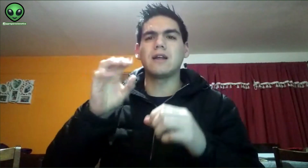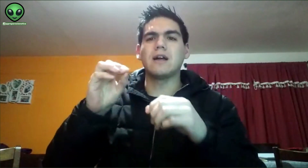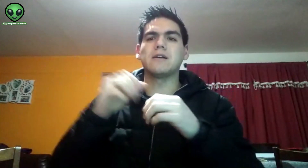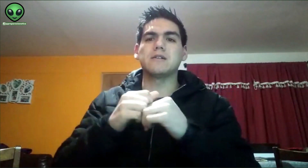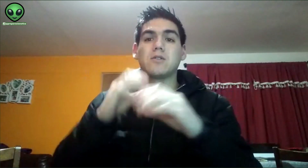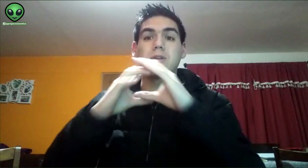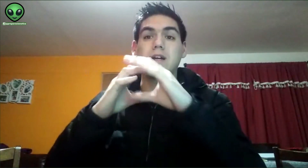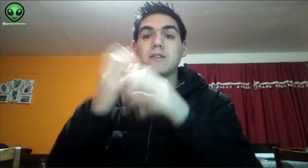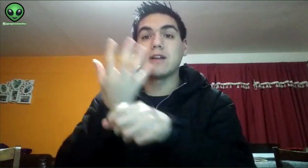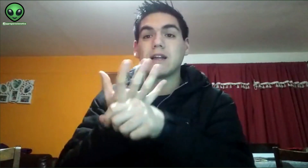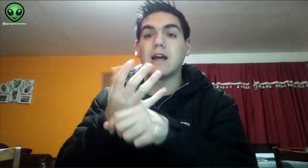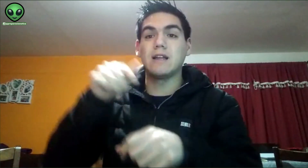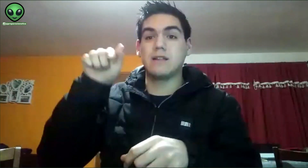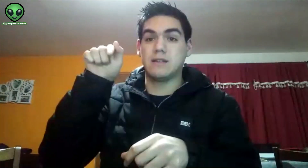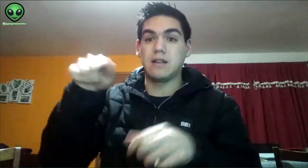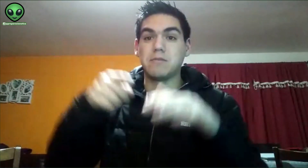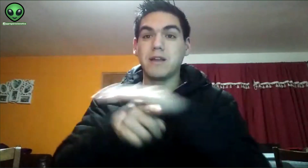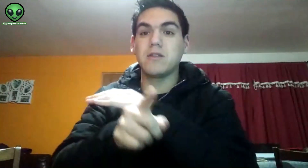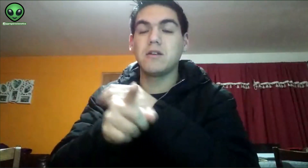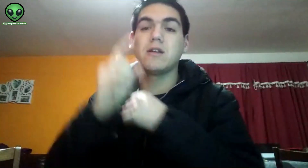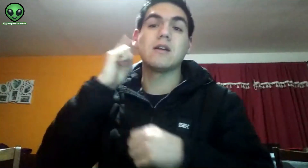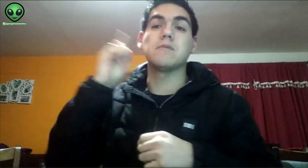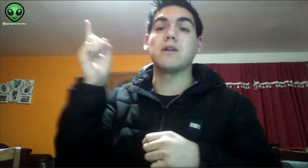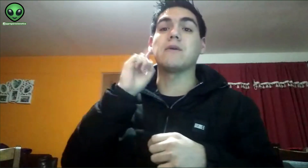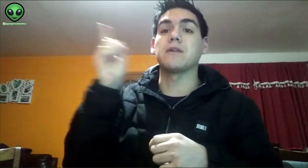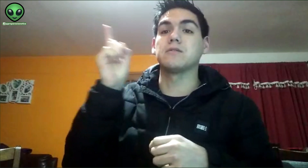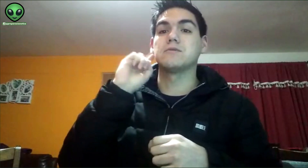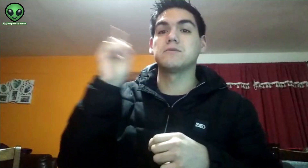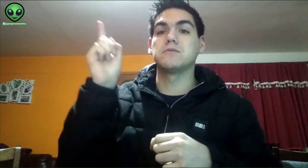única comunicación que hay en el metro es el audio.